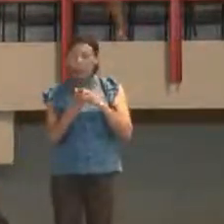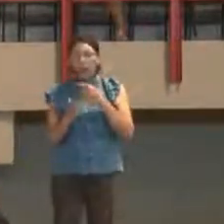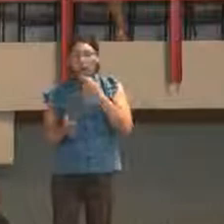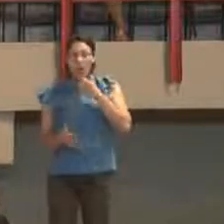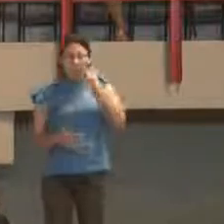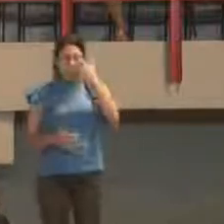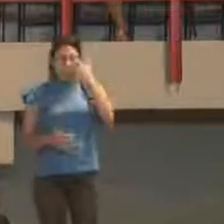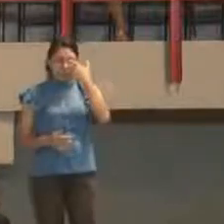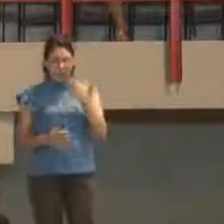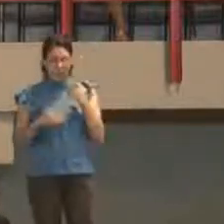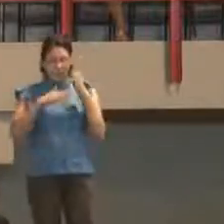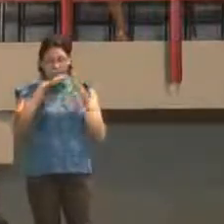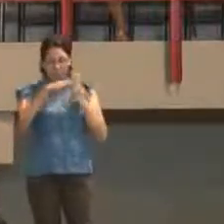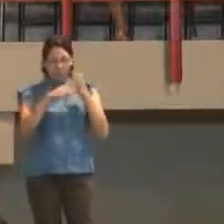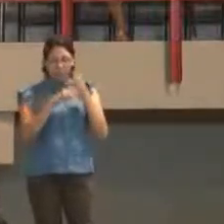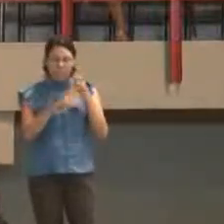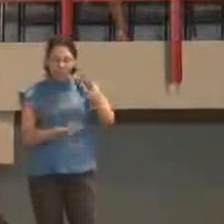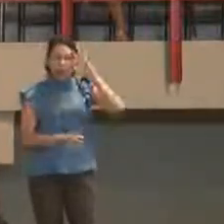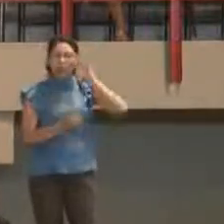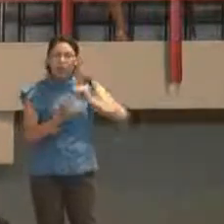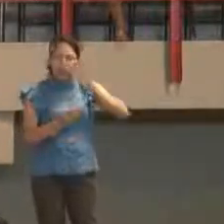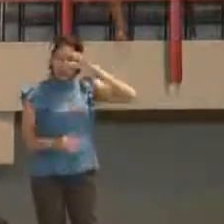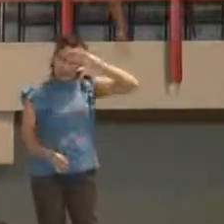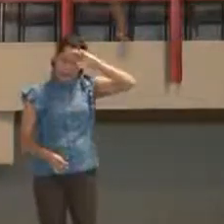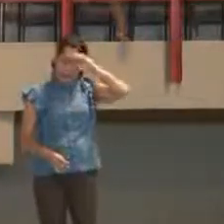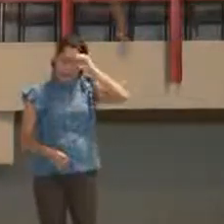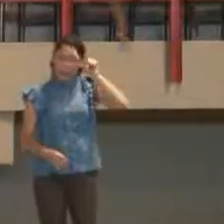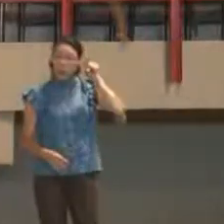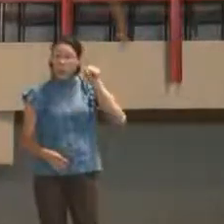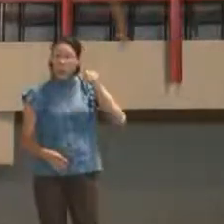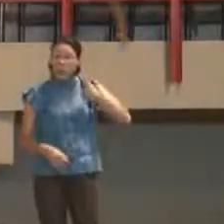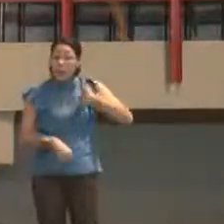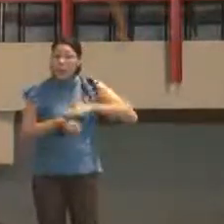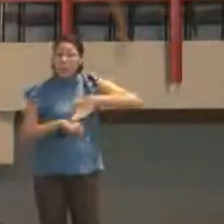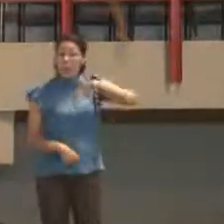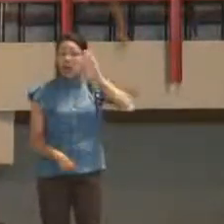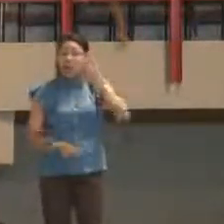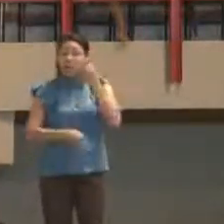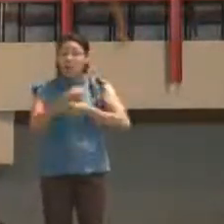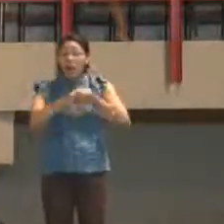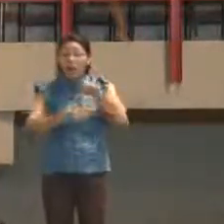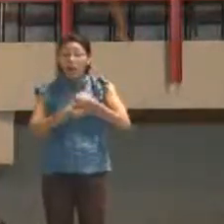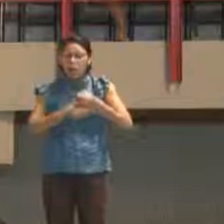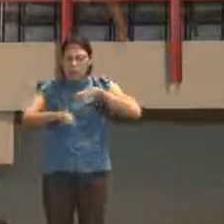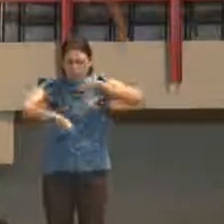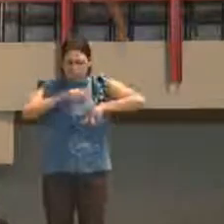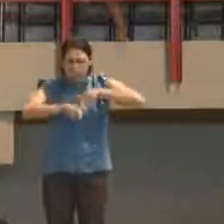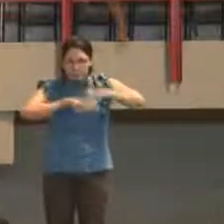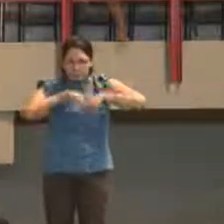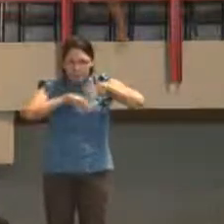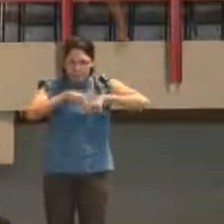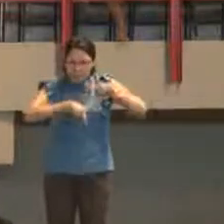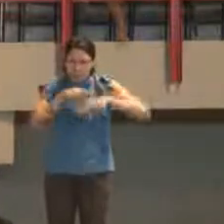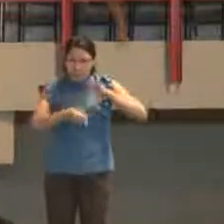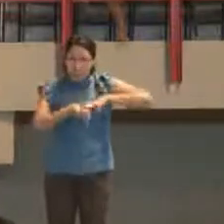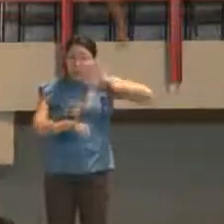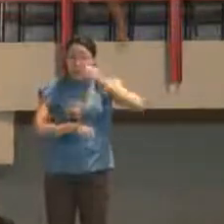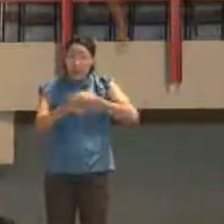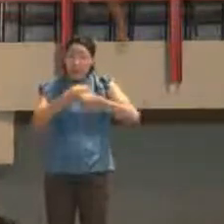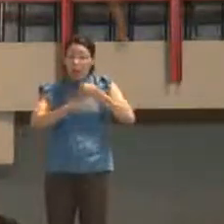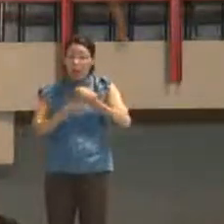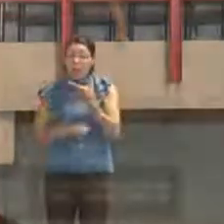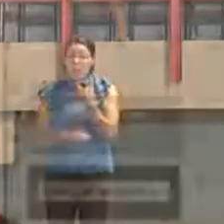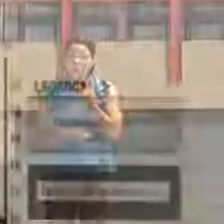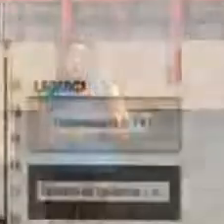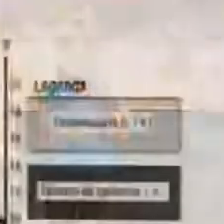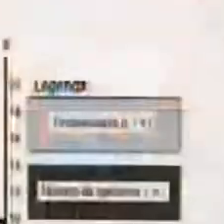concluiu que a maior produtividade ocorreu em 2002. Vou voltar aqui o gráfico,